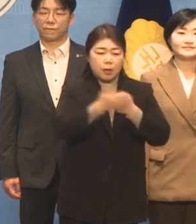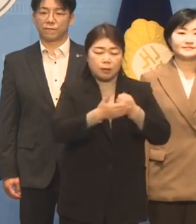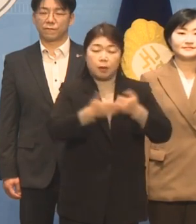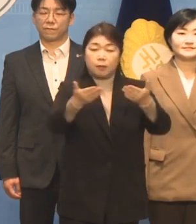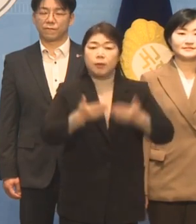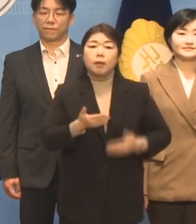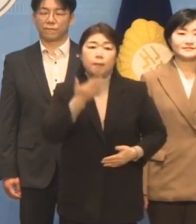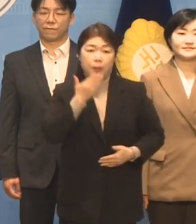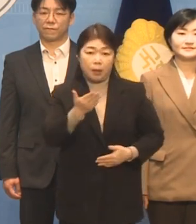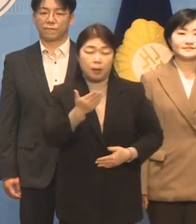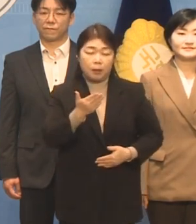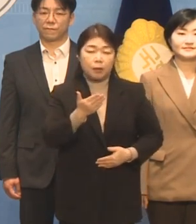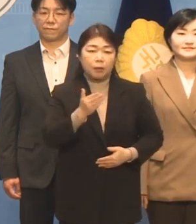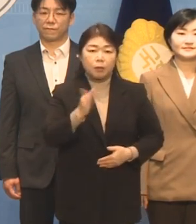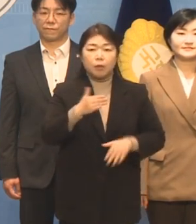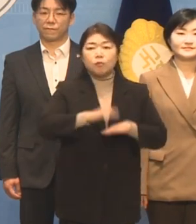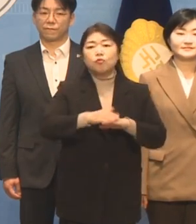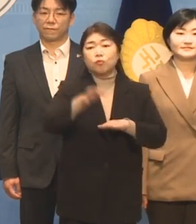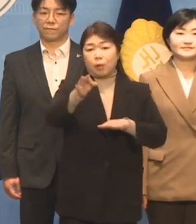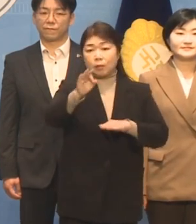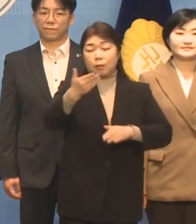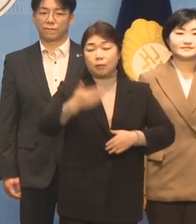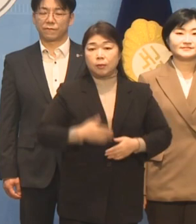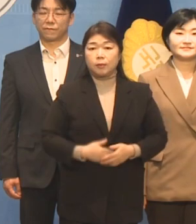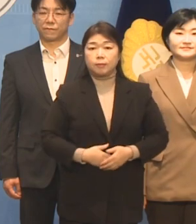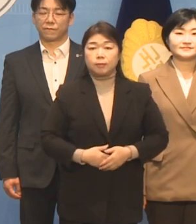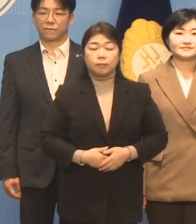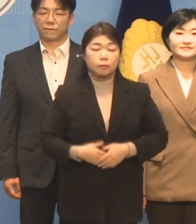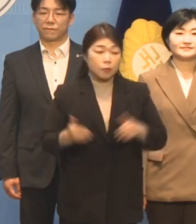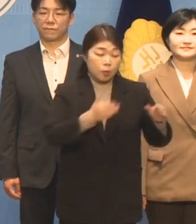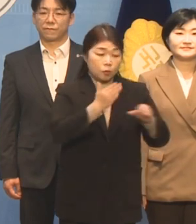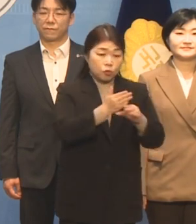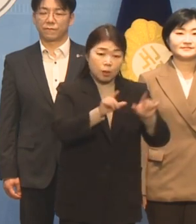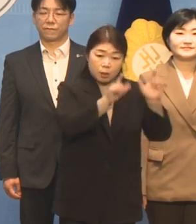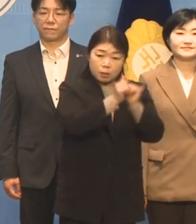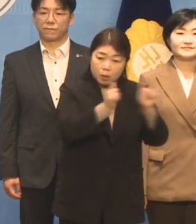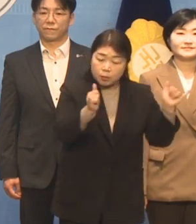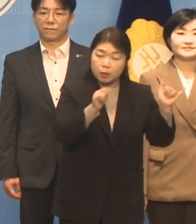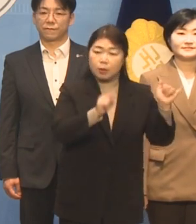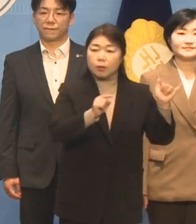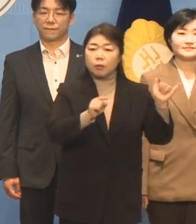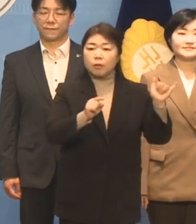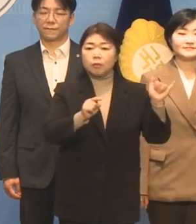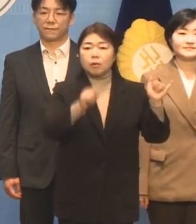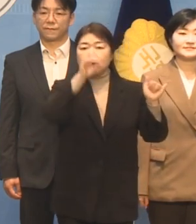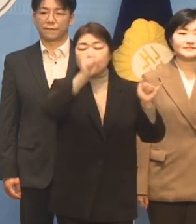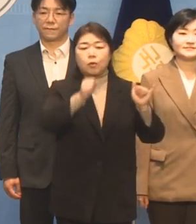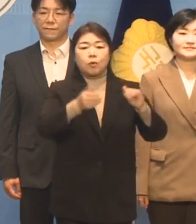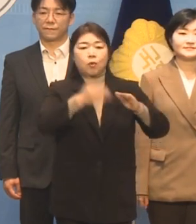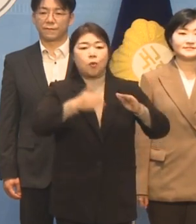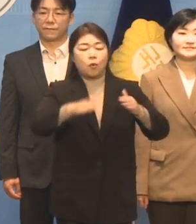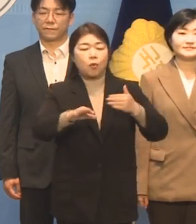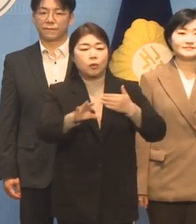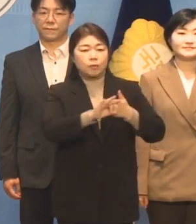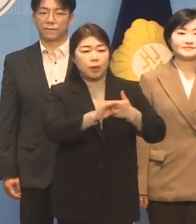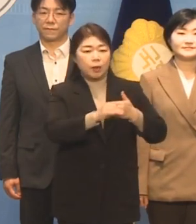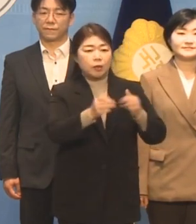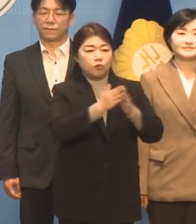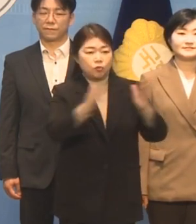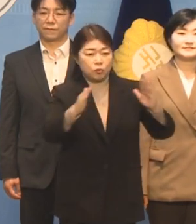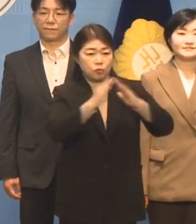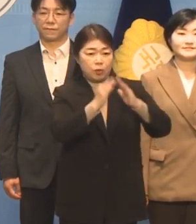보편적 주거수당입니다. 한편 중산층에게도 매력적인 질 높은 공공임대주택을 더